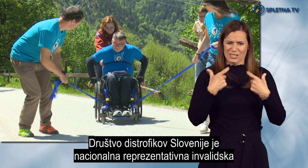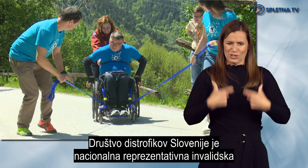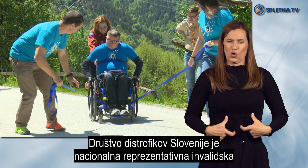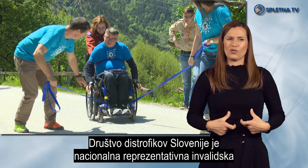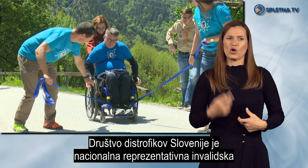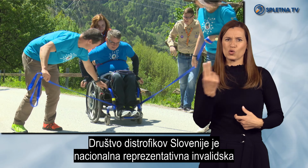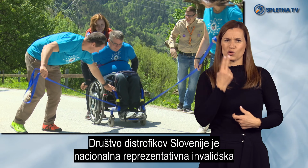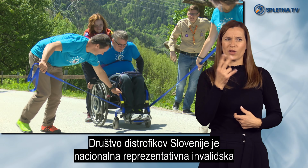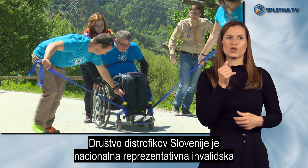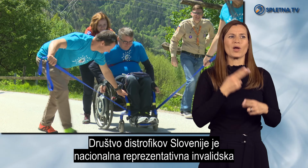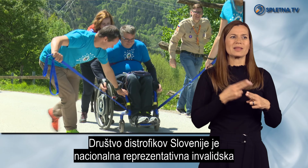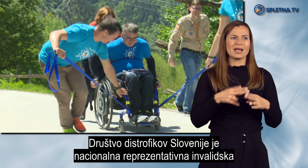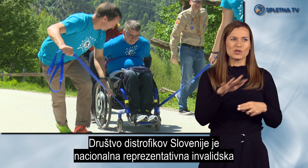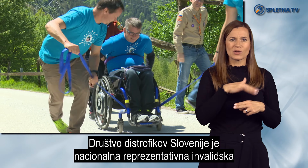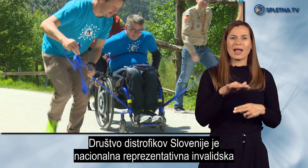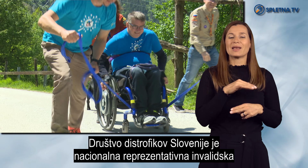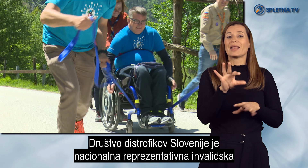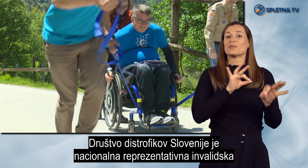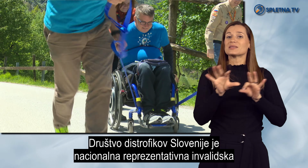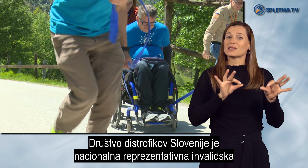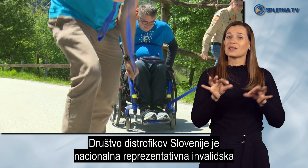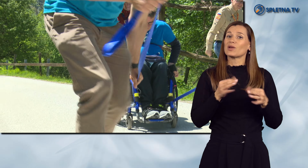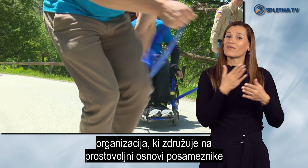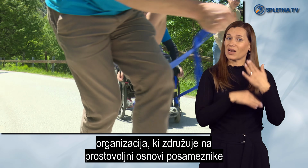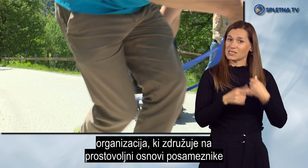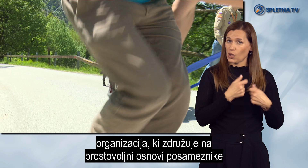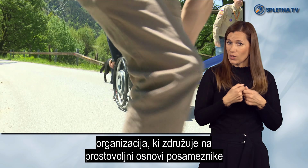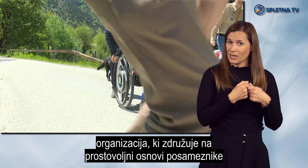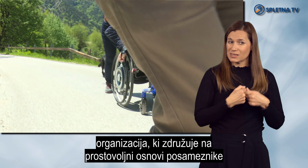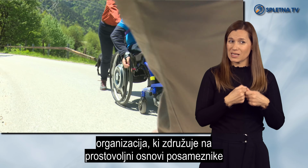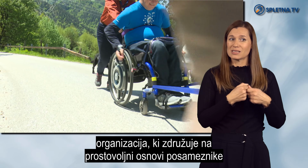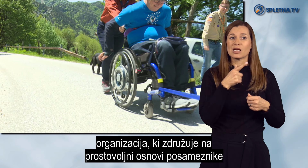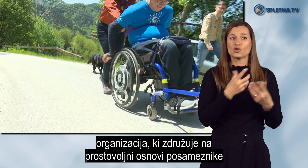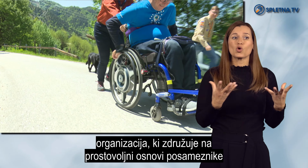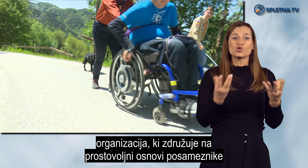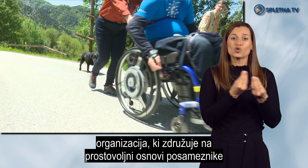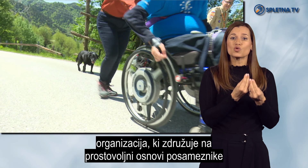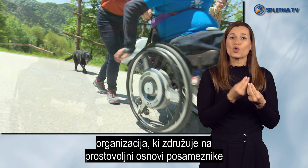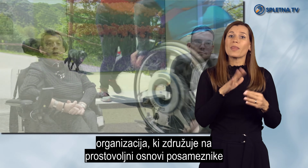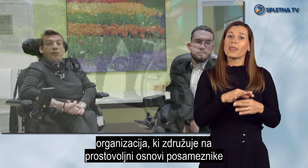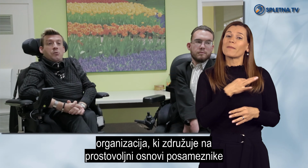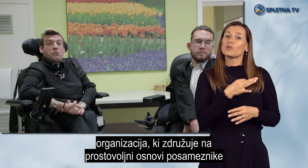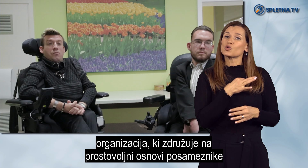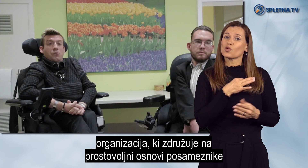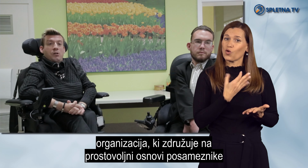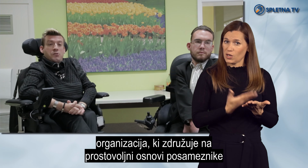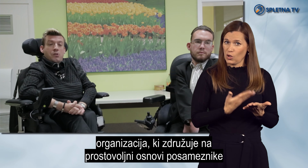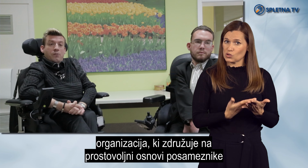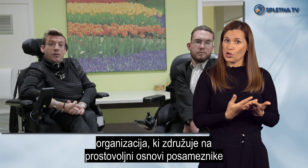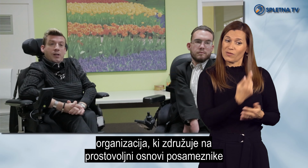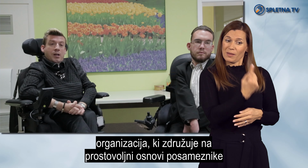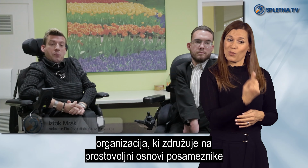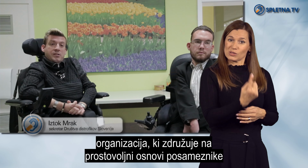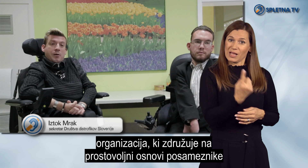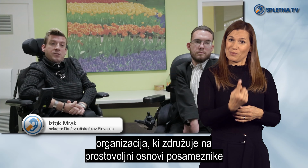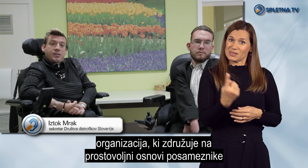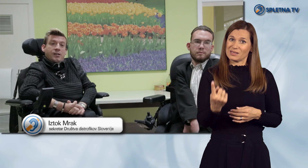Društvo distrofikov Slovenije je nacionalna reprezentativna invalidska organizacija, ki združuje na prostovoljni